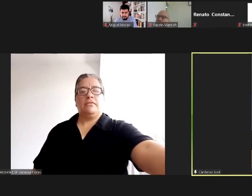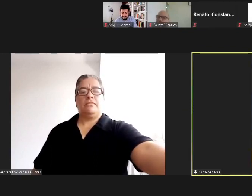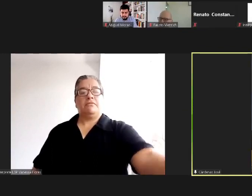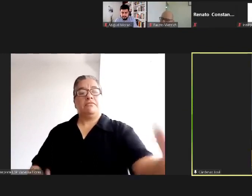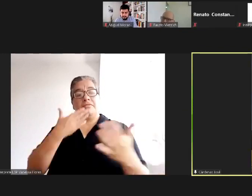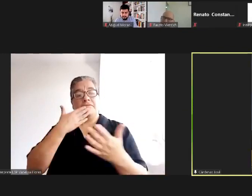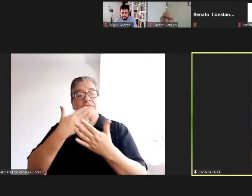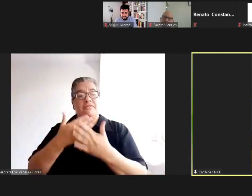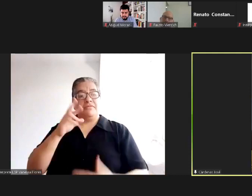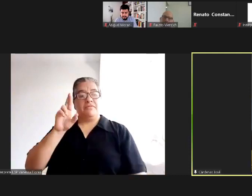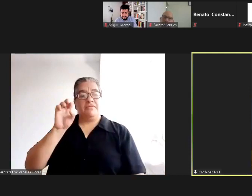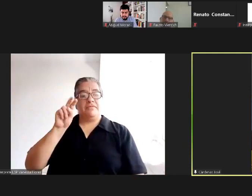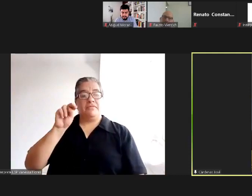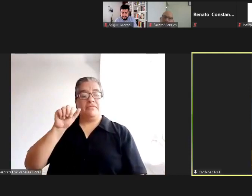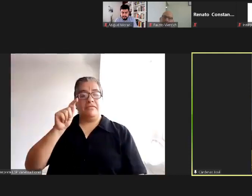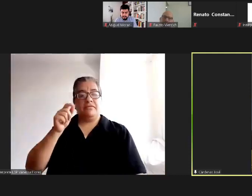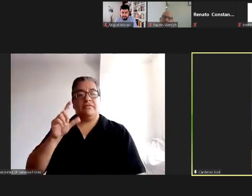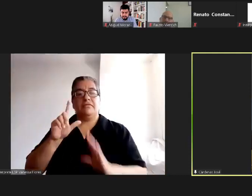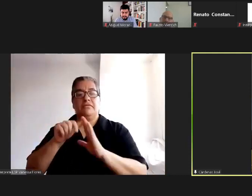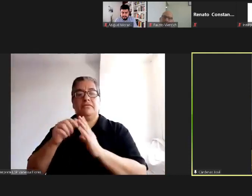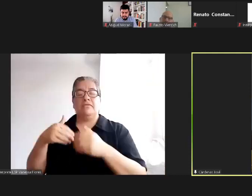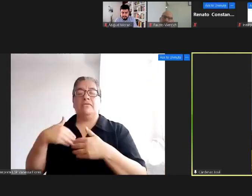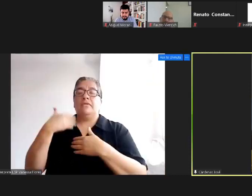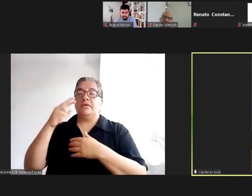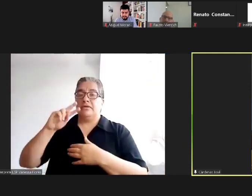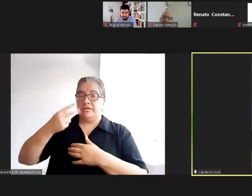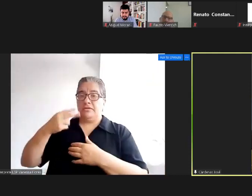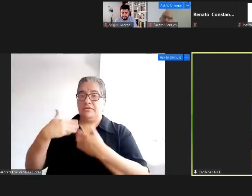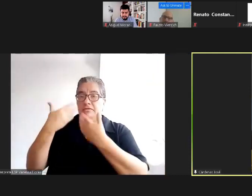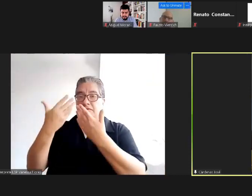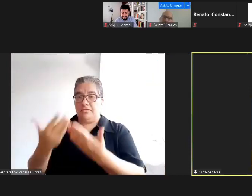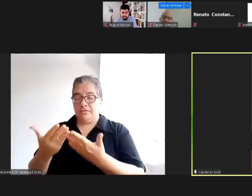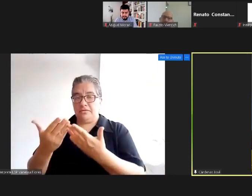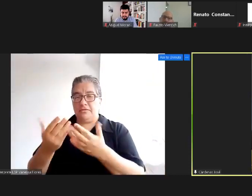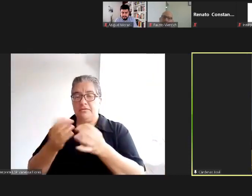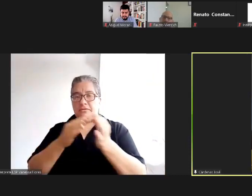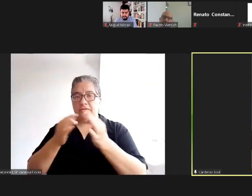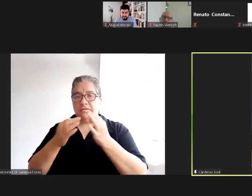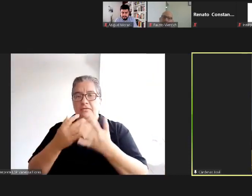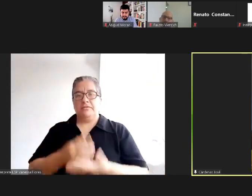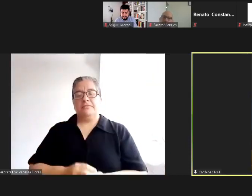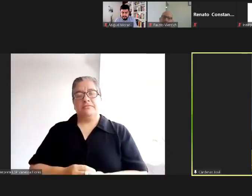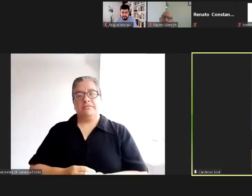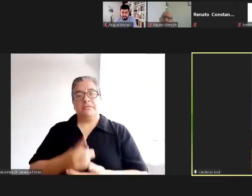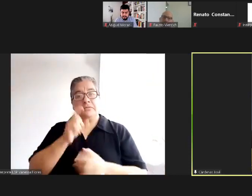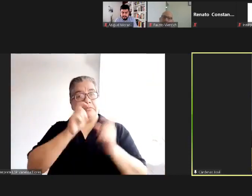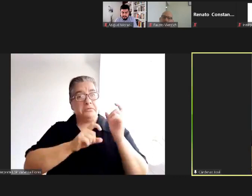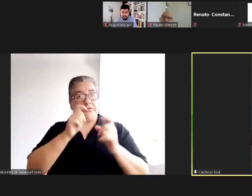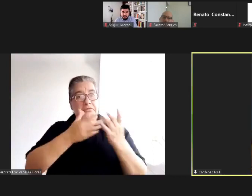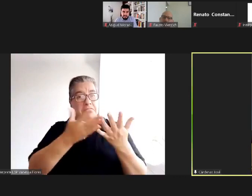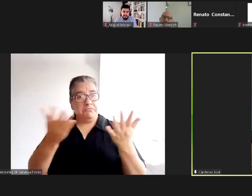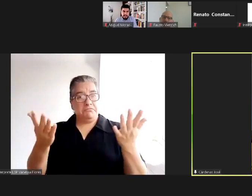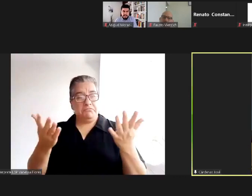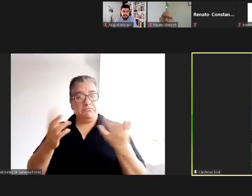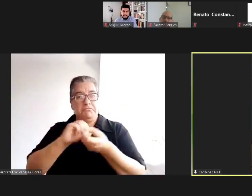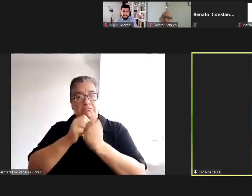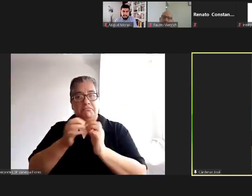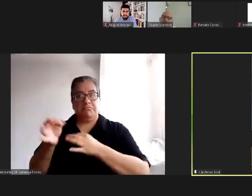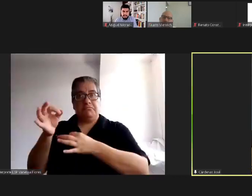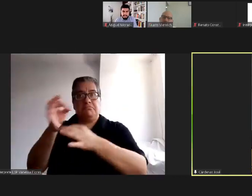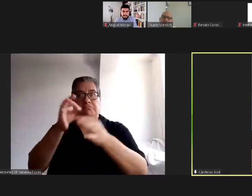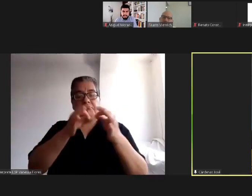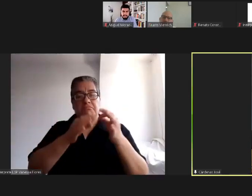preguntas, comentarios del público. Cedemos el turno para un poco variar el primer turno que le